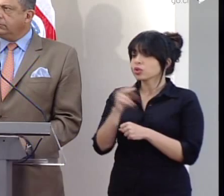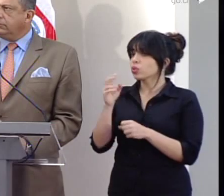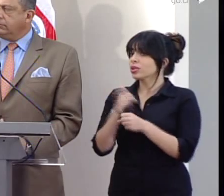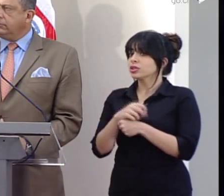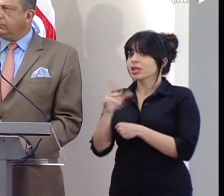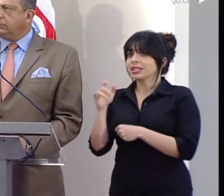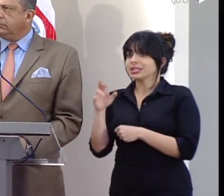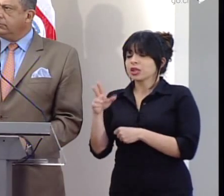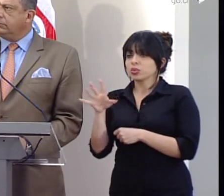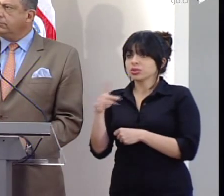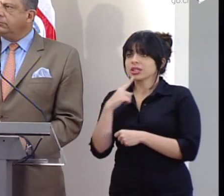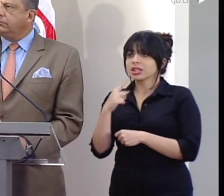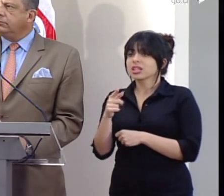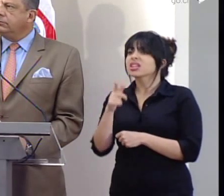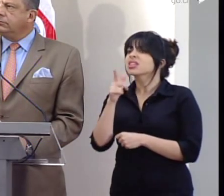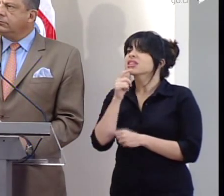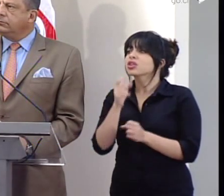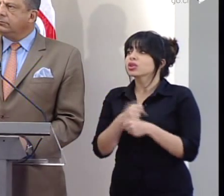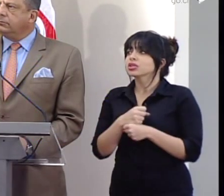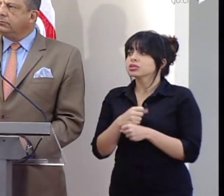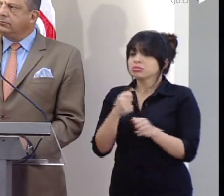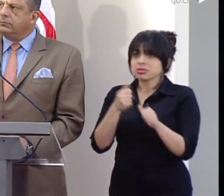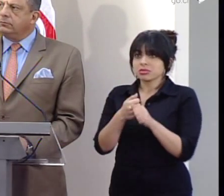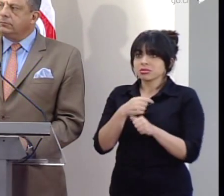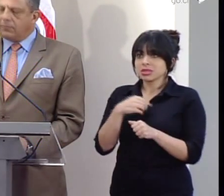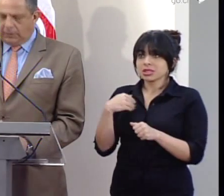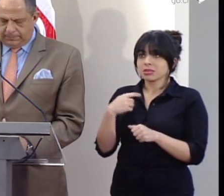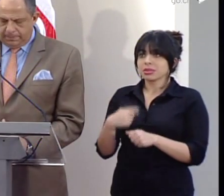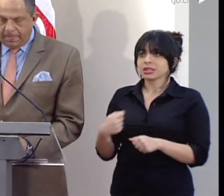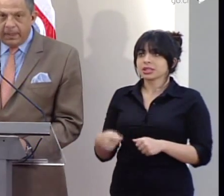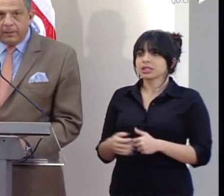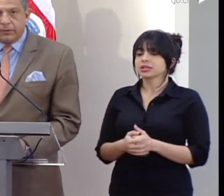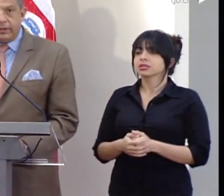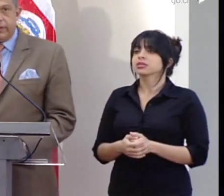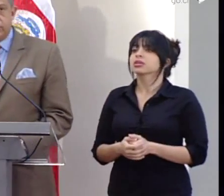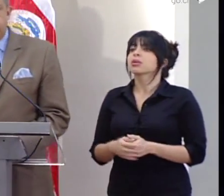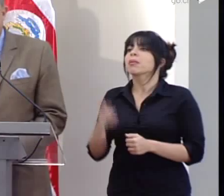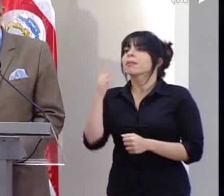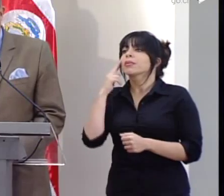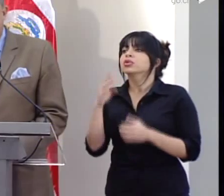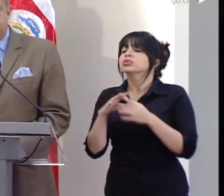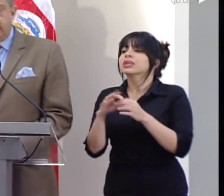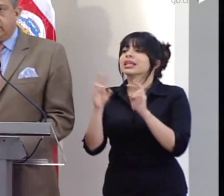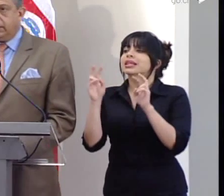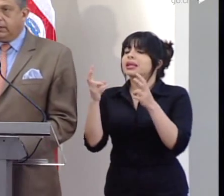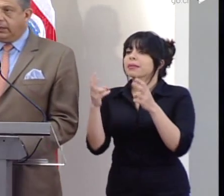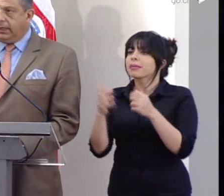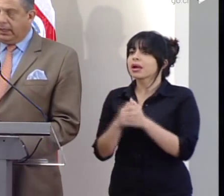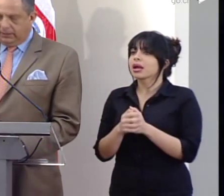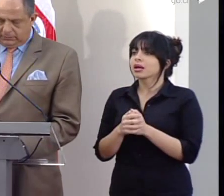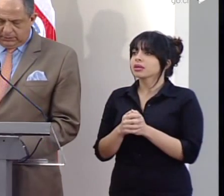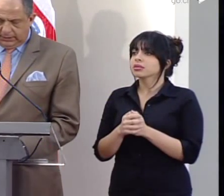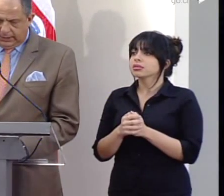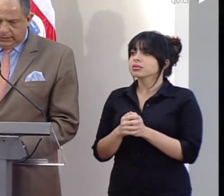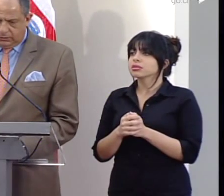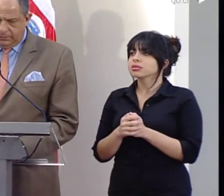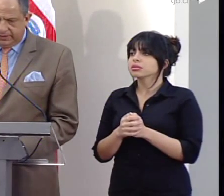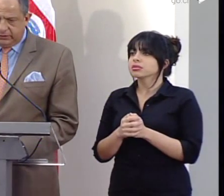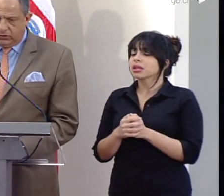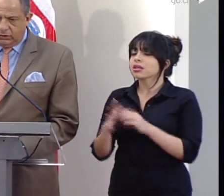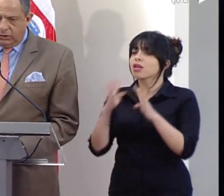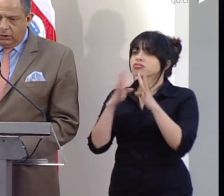como nos lo ha dicho, ¿quién lo hizo? ¿Lo hizo el ministro de la Presidencia? Vamos a ver, sobre el tema de